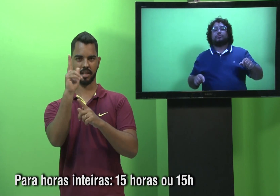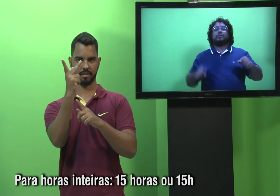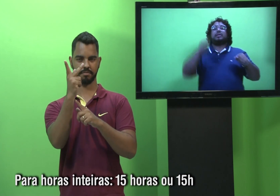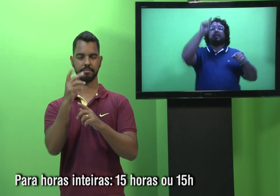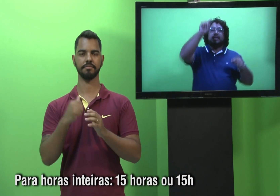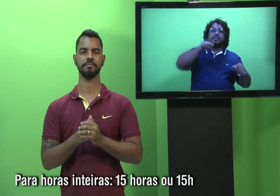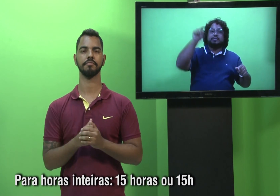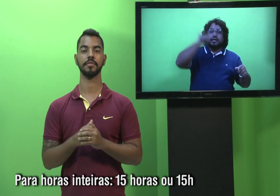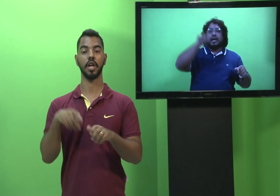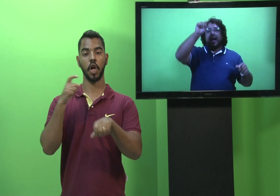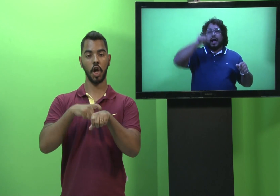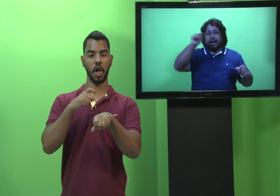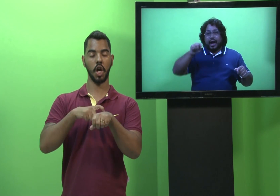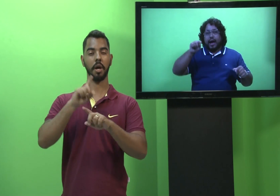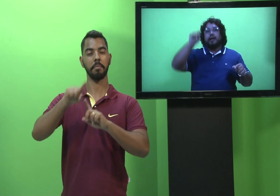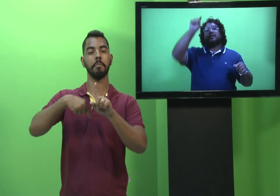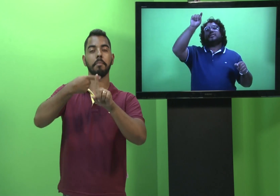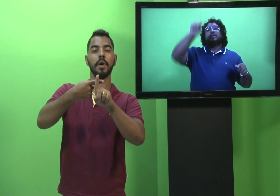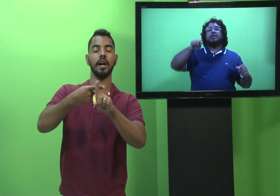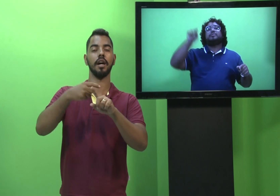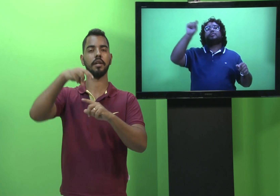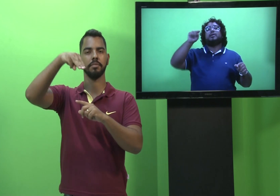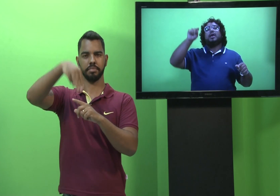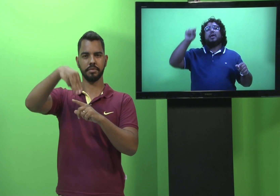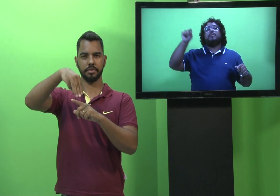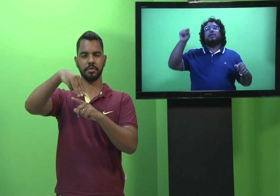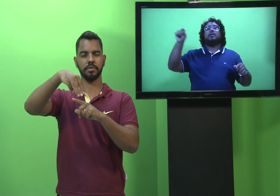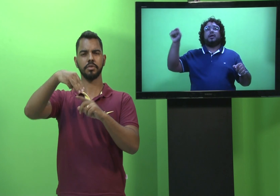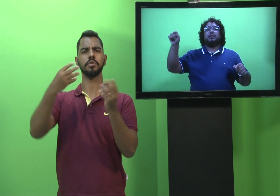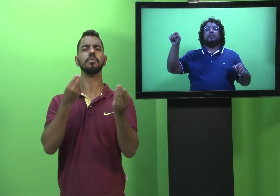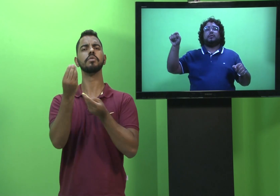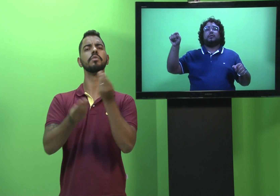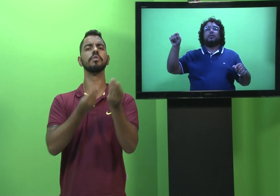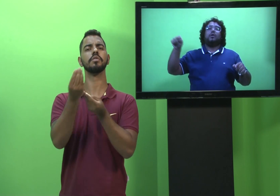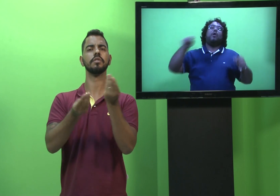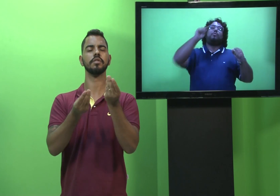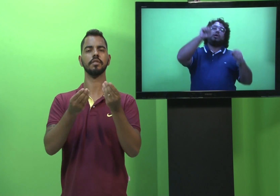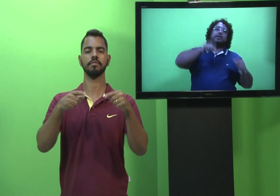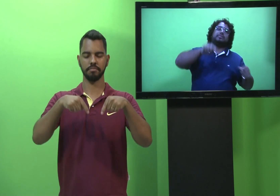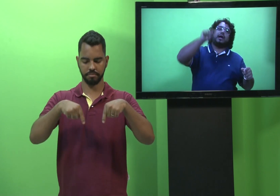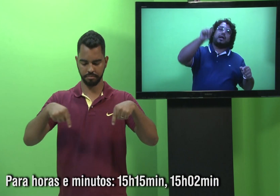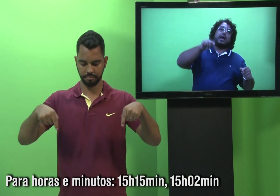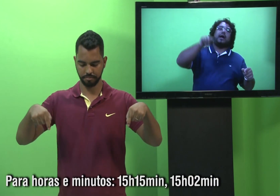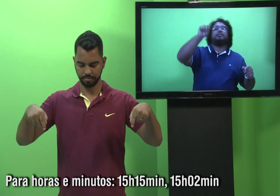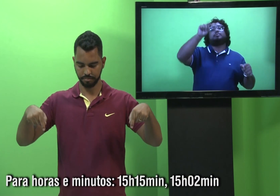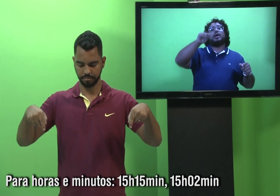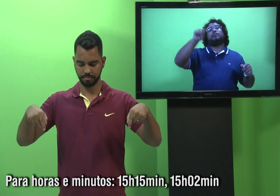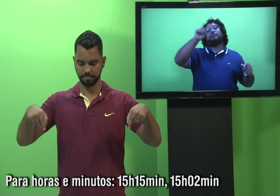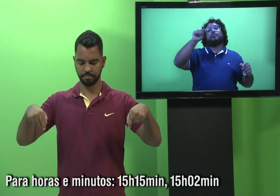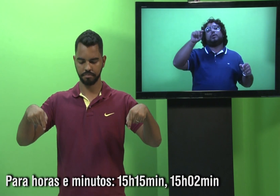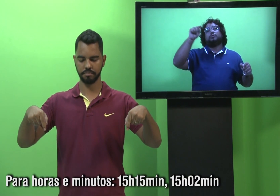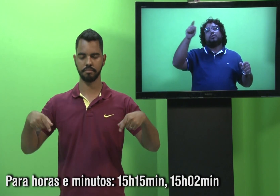minutos, 15H, 15MIN. Ou 15H,